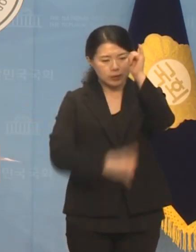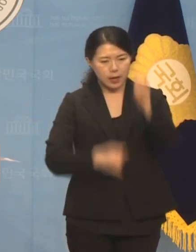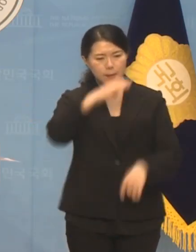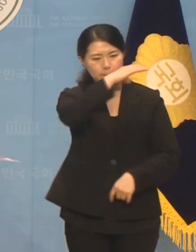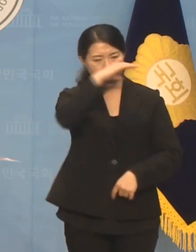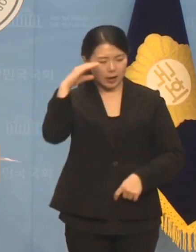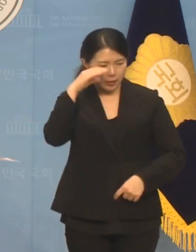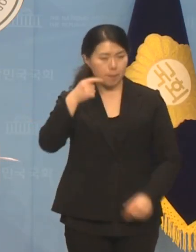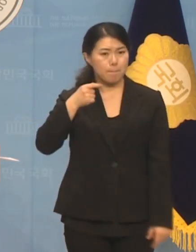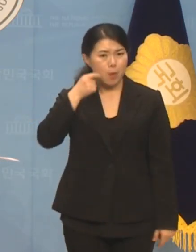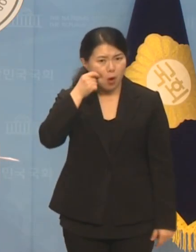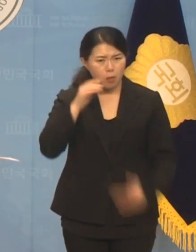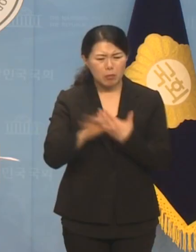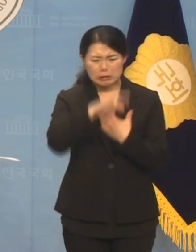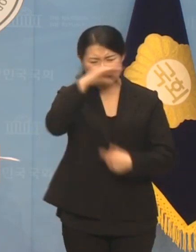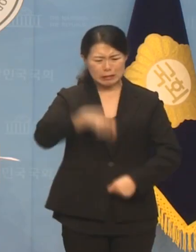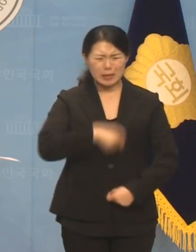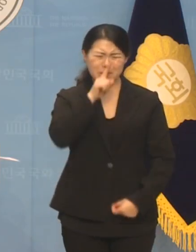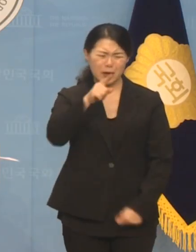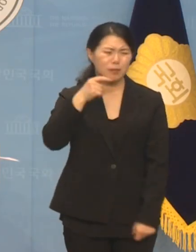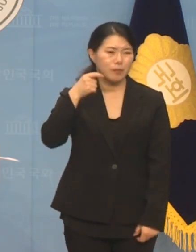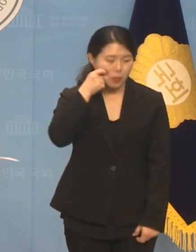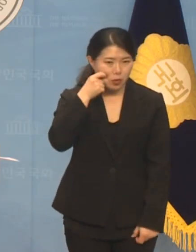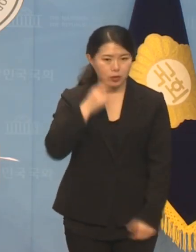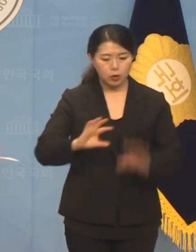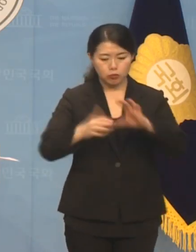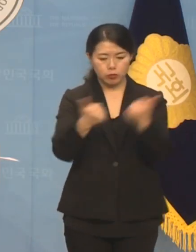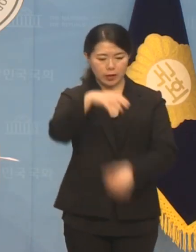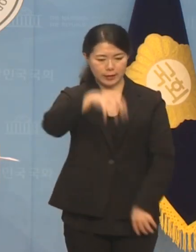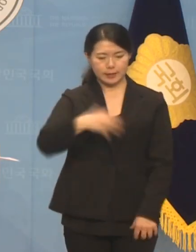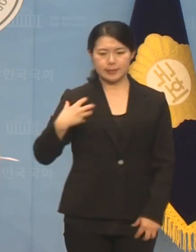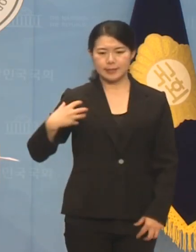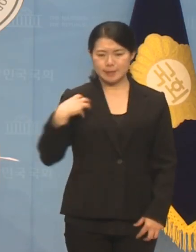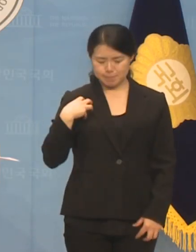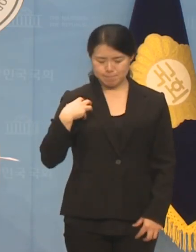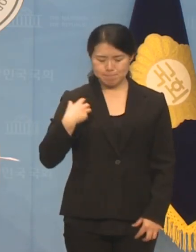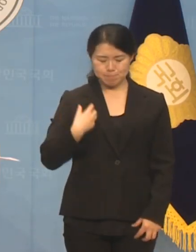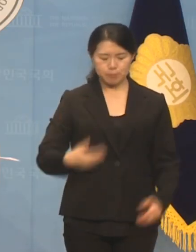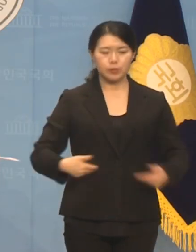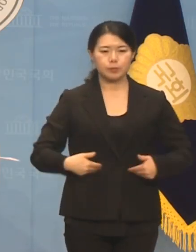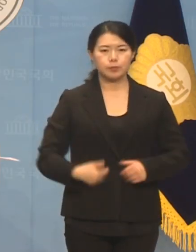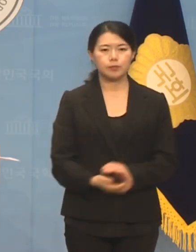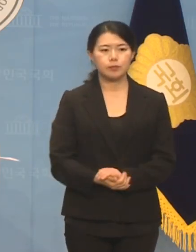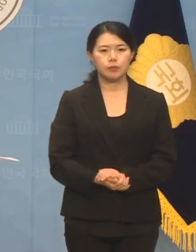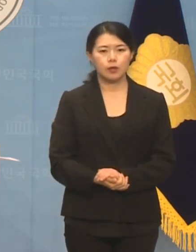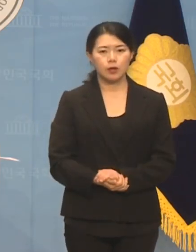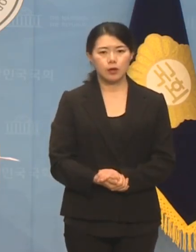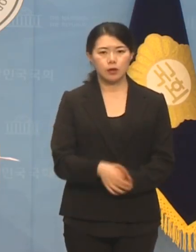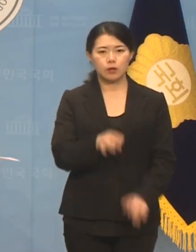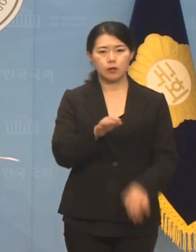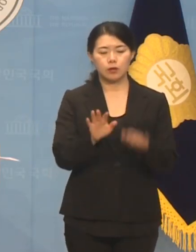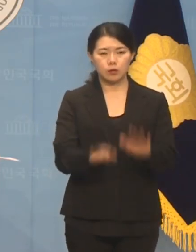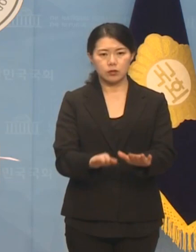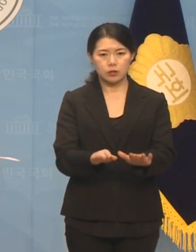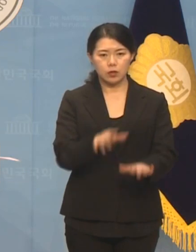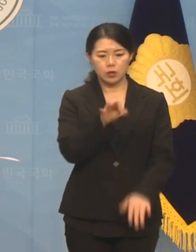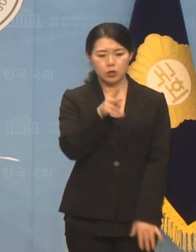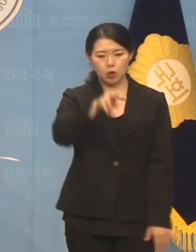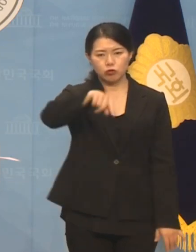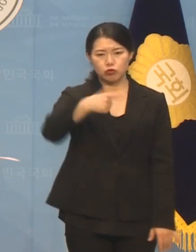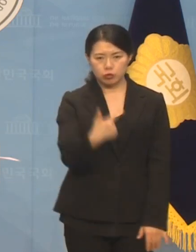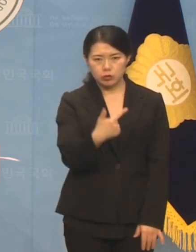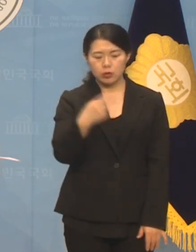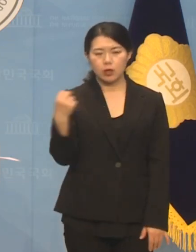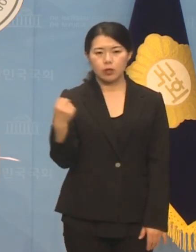세우지 못하면 정의를 말할 수 없습니다. 국회가 책임을 다해야 합니다. 여순 사건, 노군리 학살 사건,